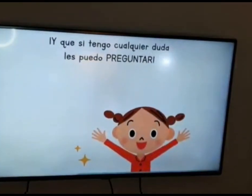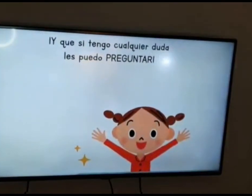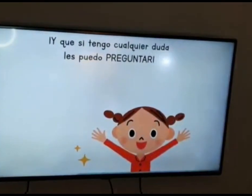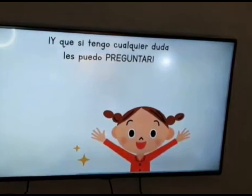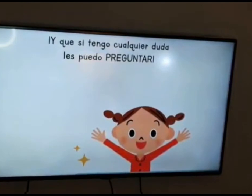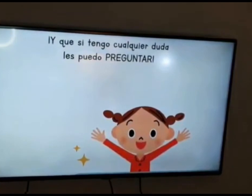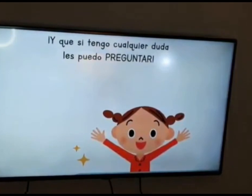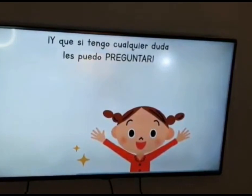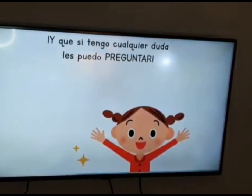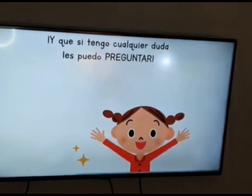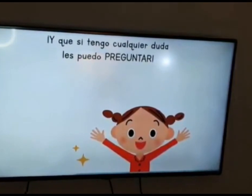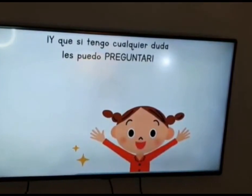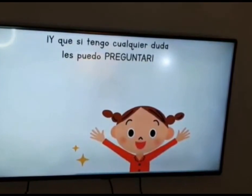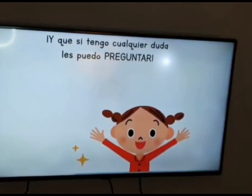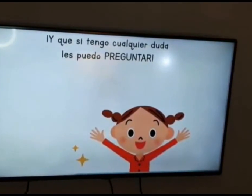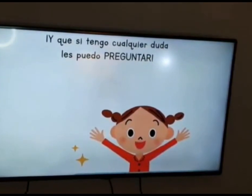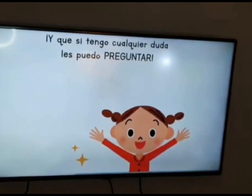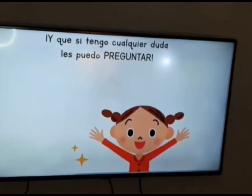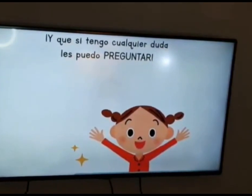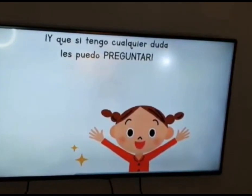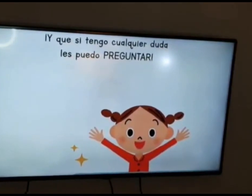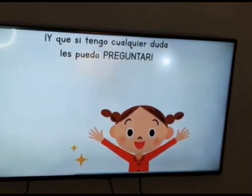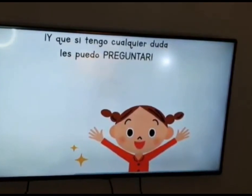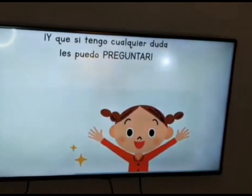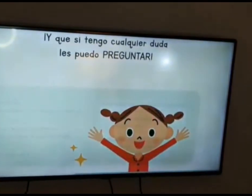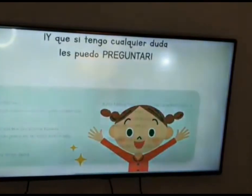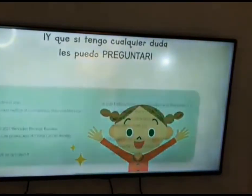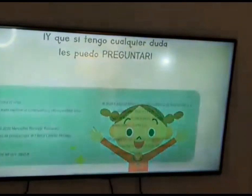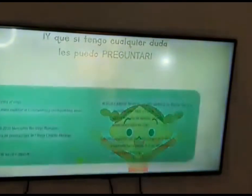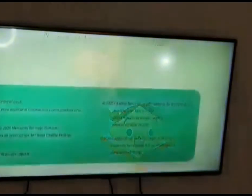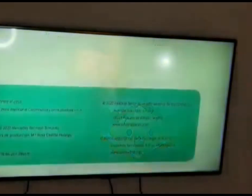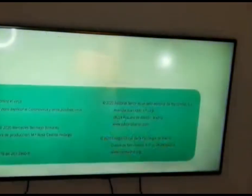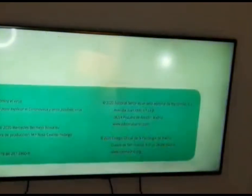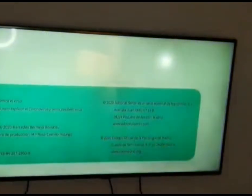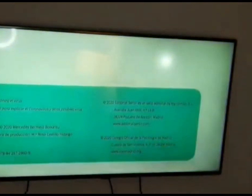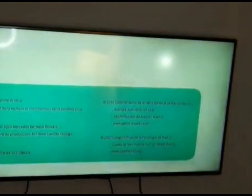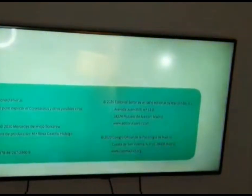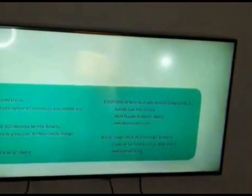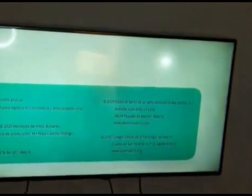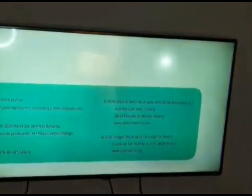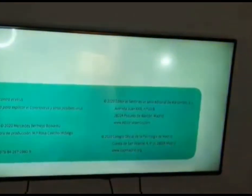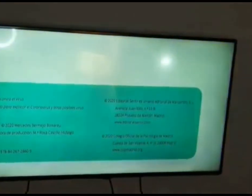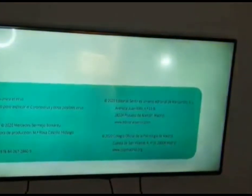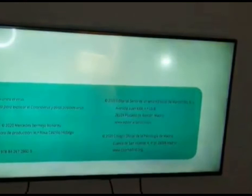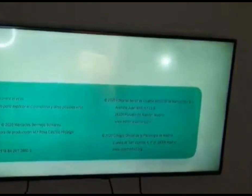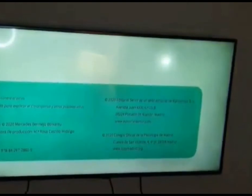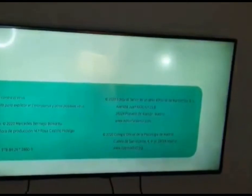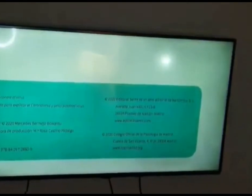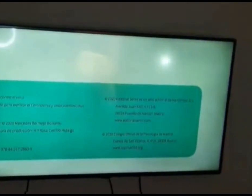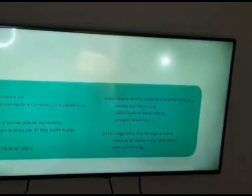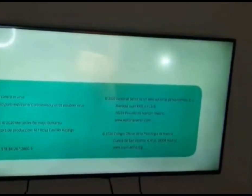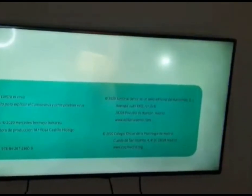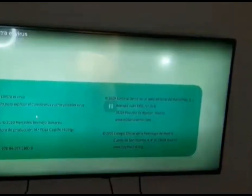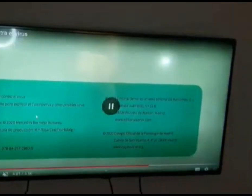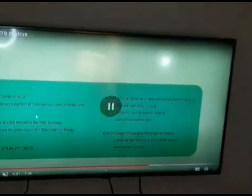Y si tengo cualquier duda, les puedo preguntar. Y es así como Tilín